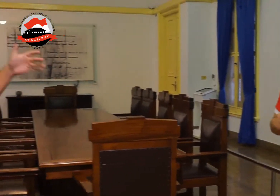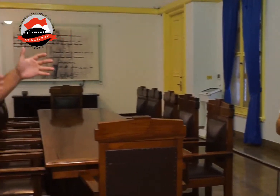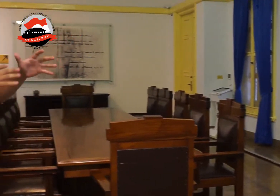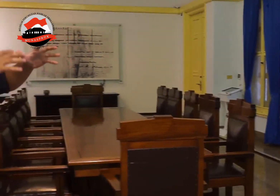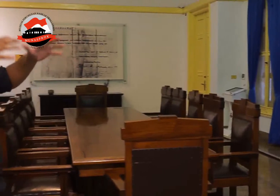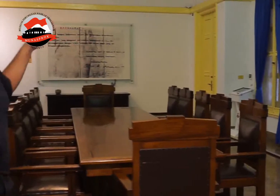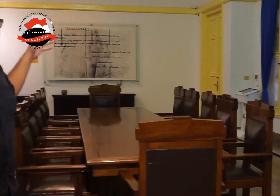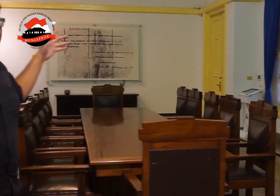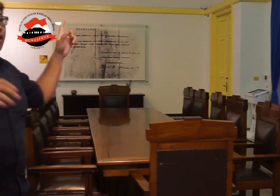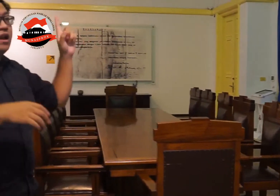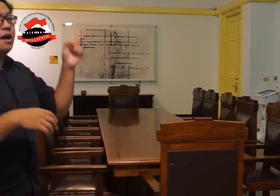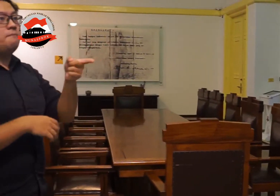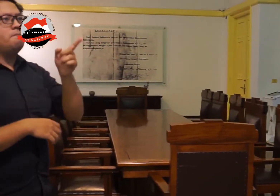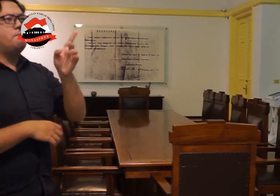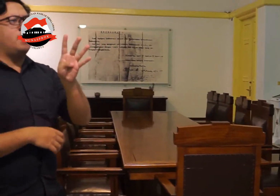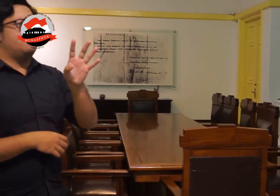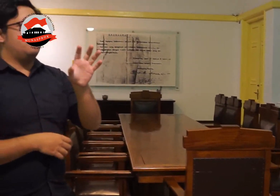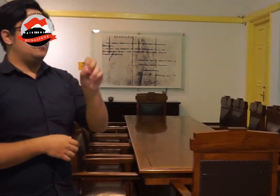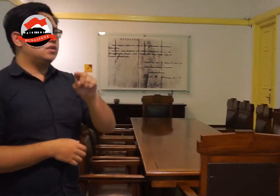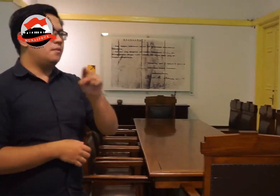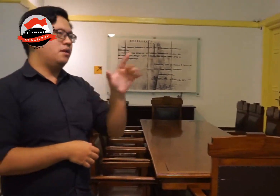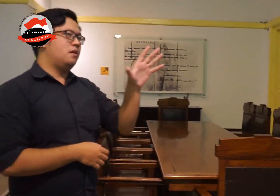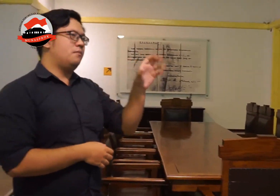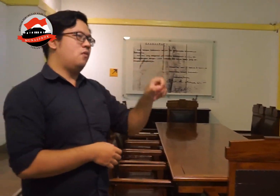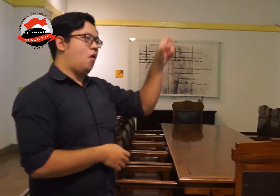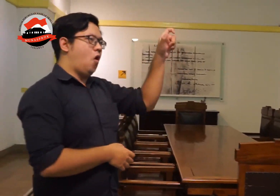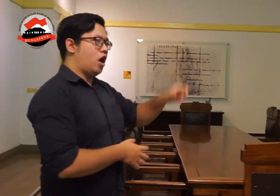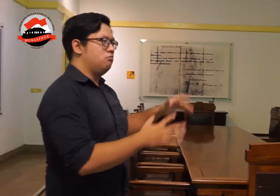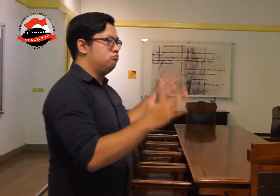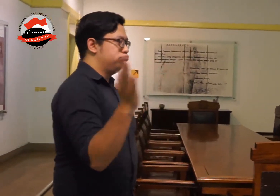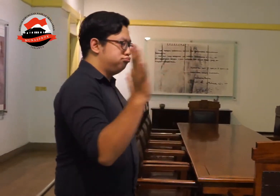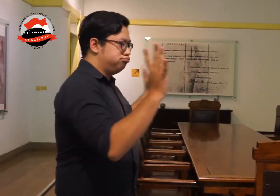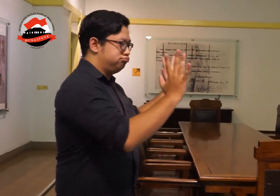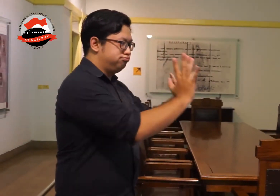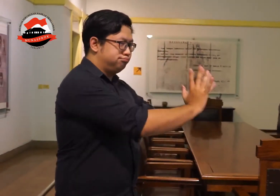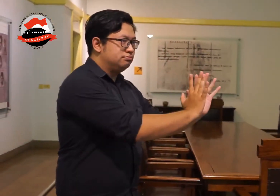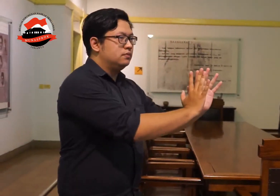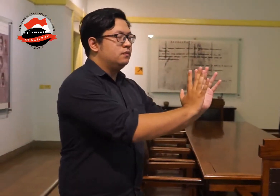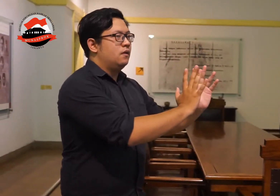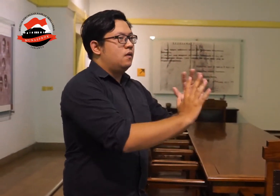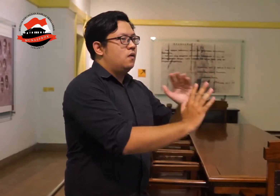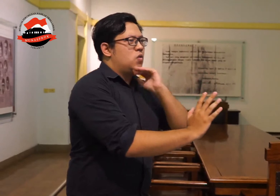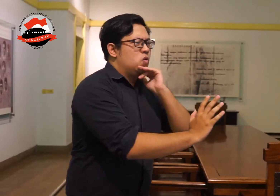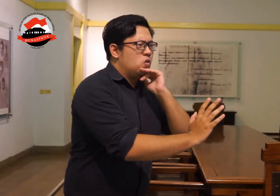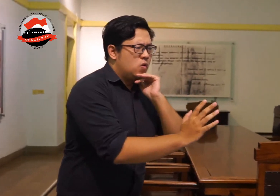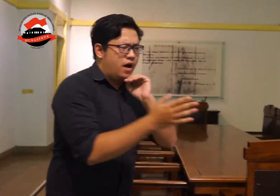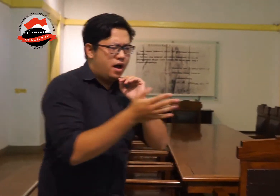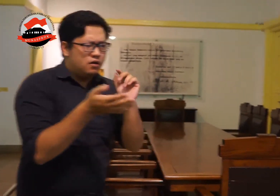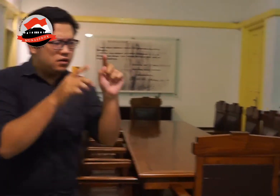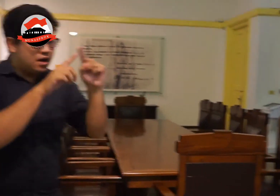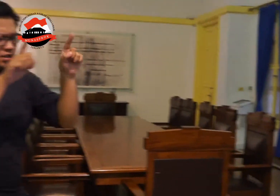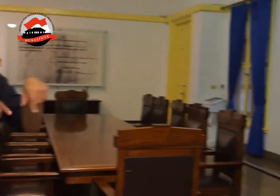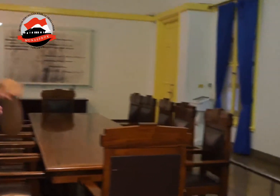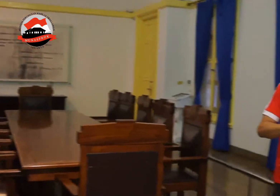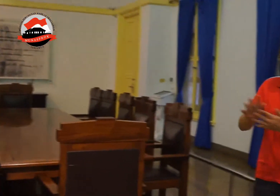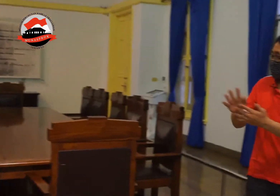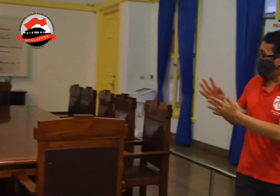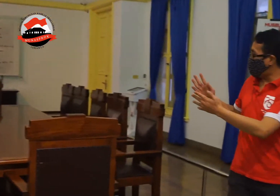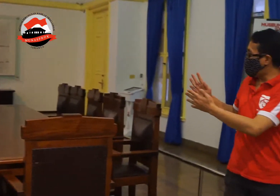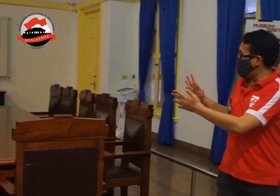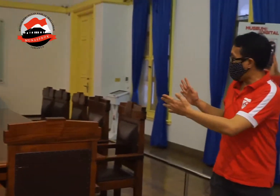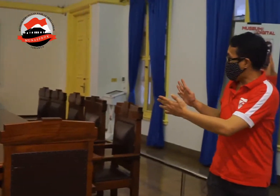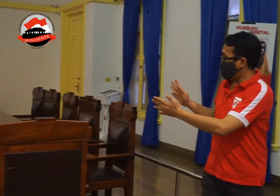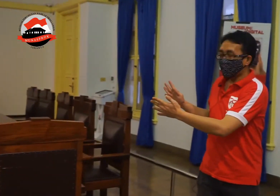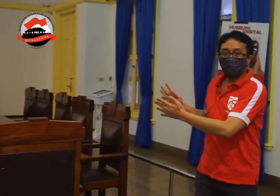ada 40 sampai 50-an orang yang menanti hasil tulisan tangan Bung Karno. Bung